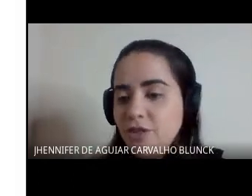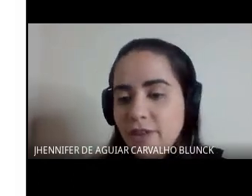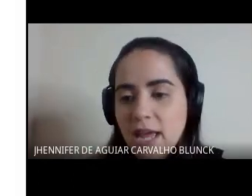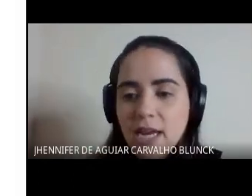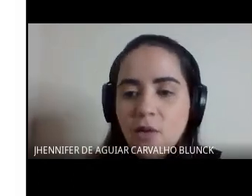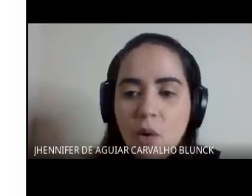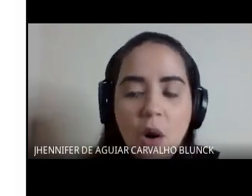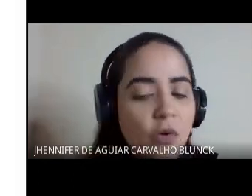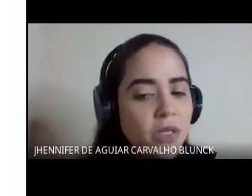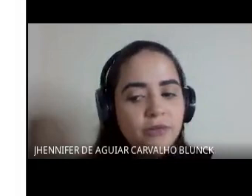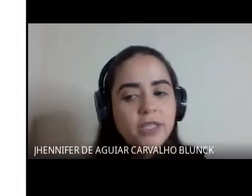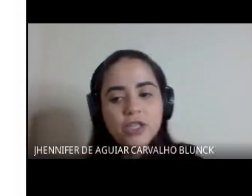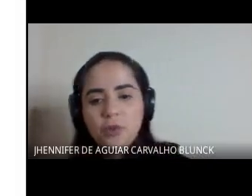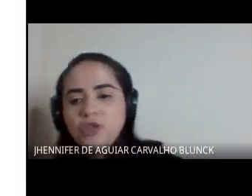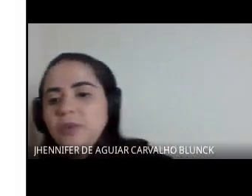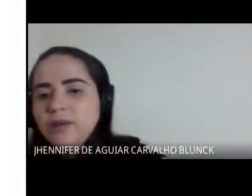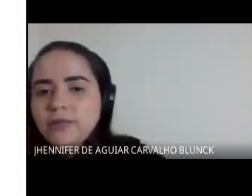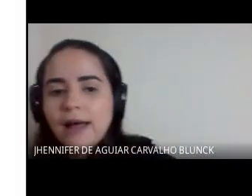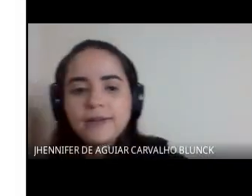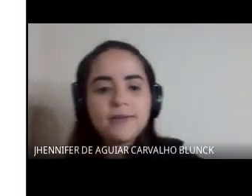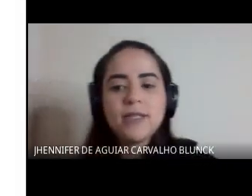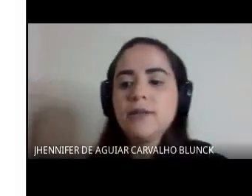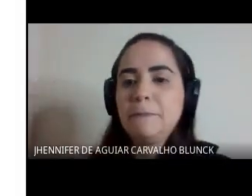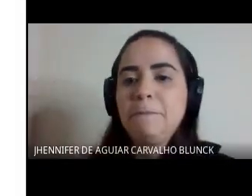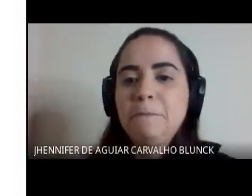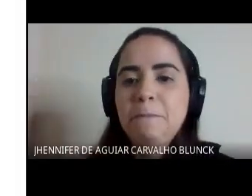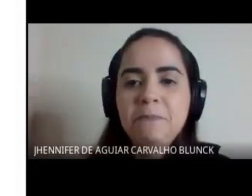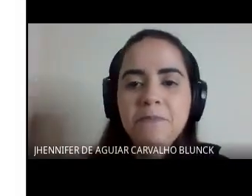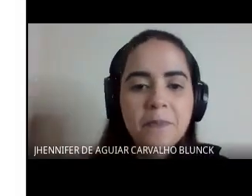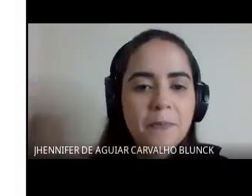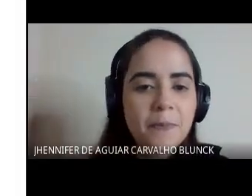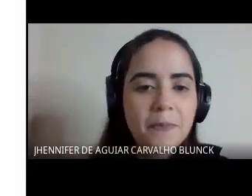Se vocês estiverem com alguma dúvida, a gente pode perguntar.